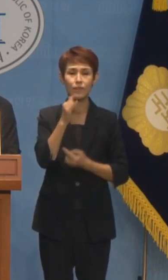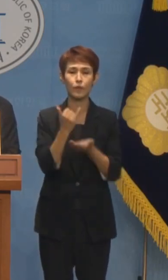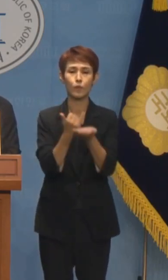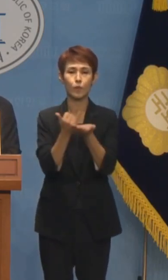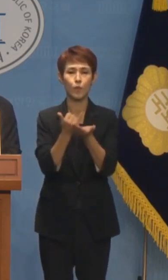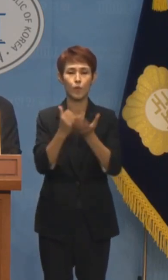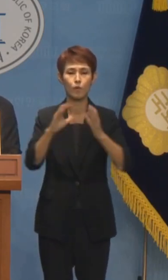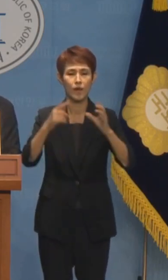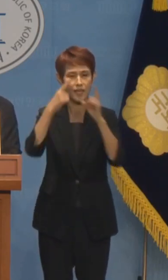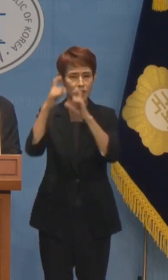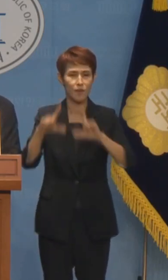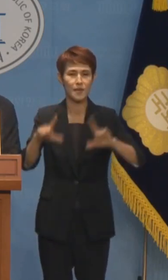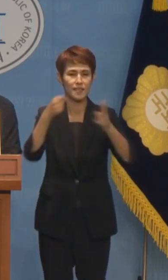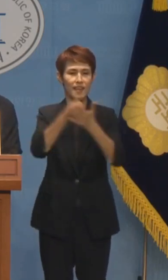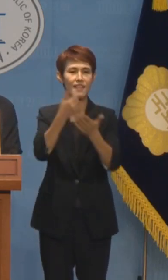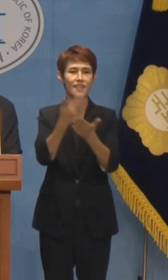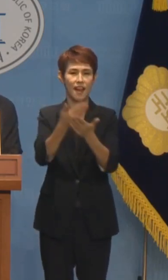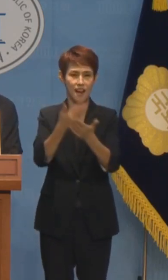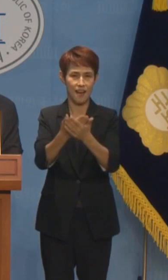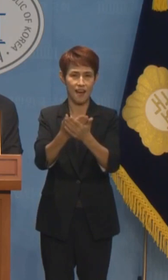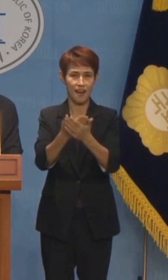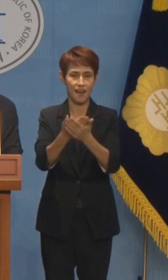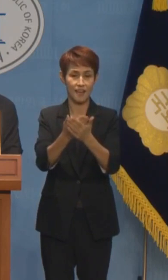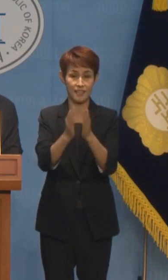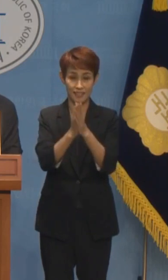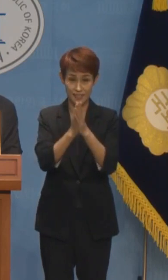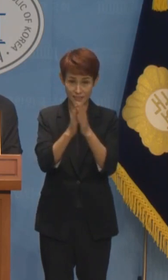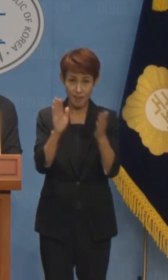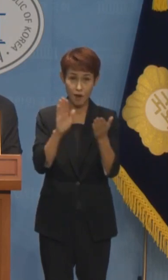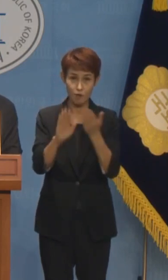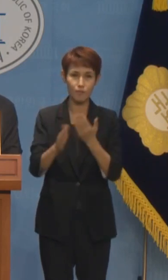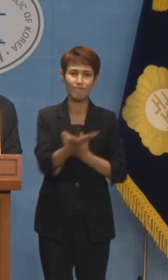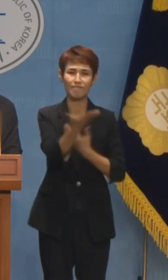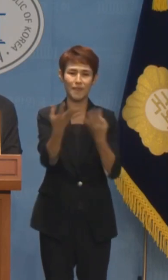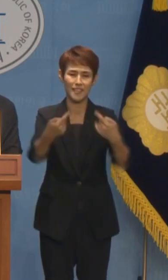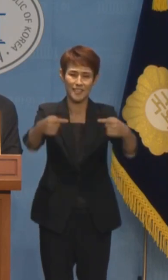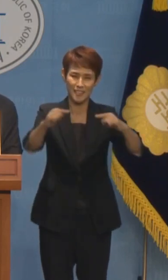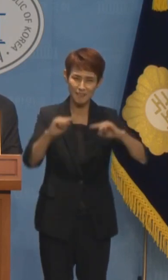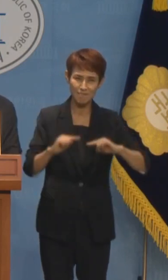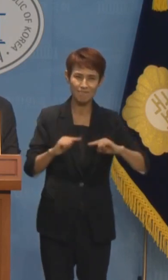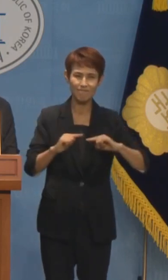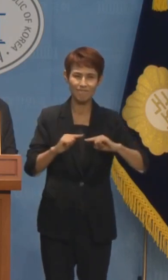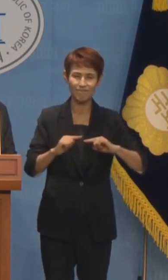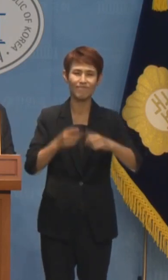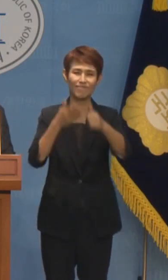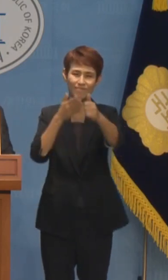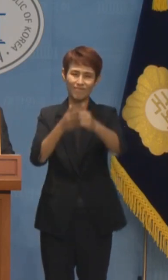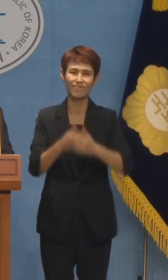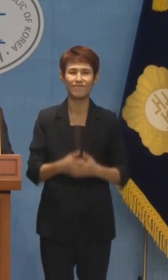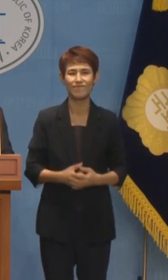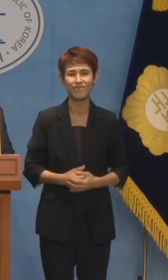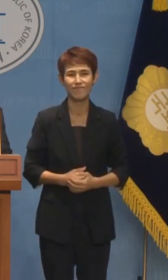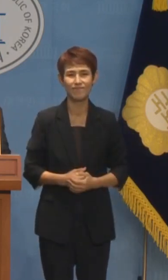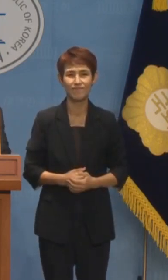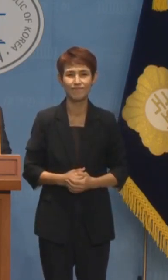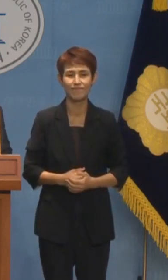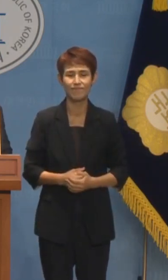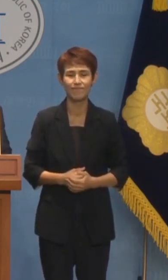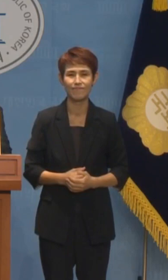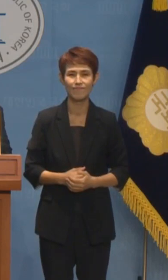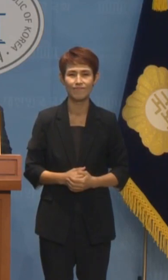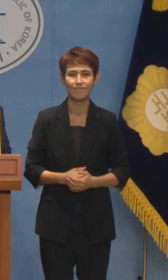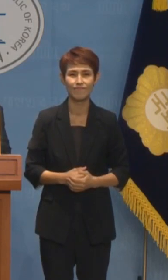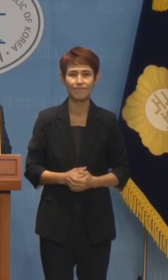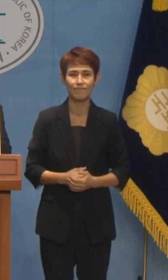심사가 끝나고 대중적인 공기가 되면 국민들께서 많은 참여를 적극적인 참여를 부탁드립니다 그리고